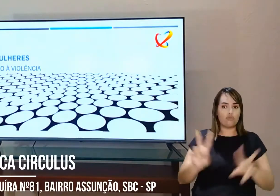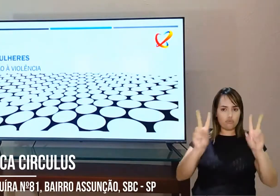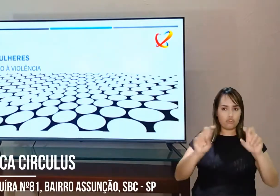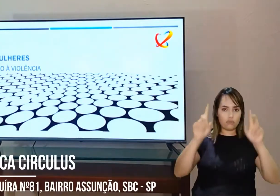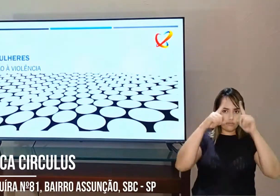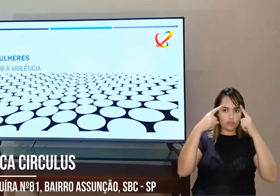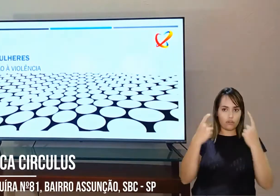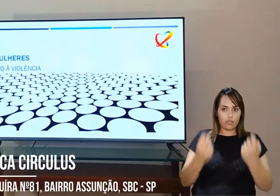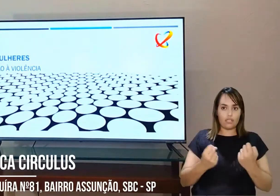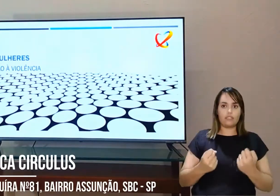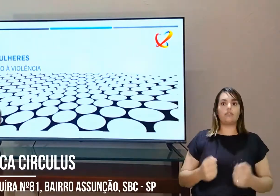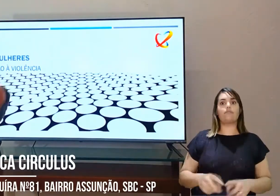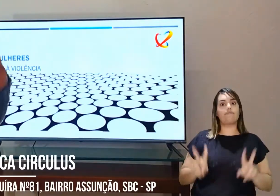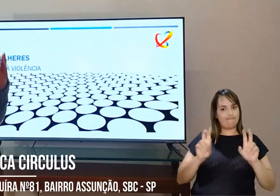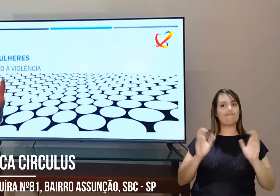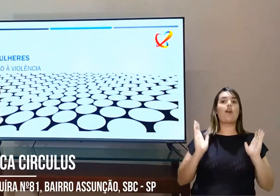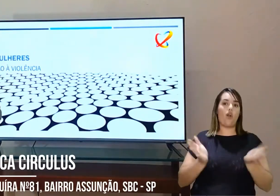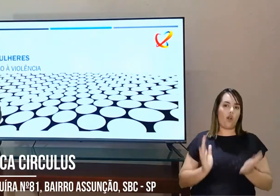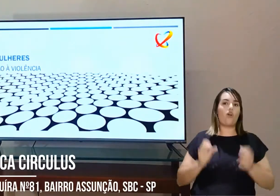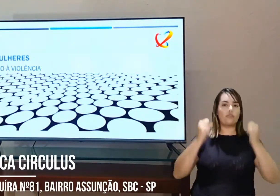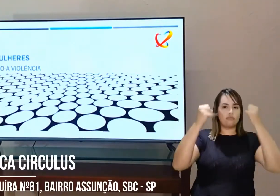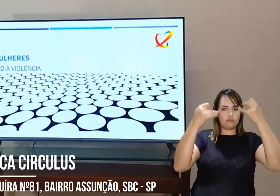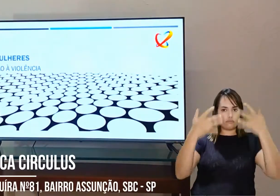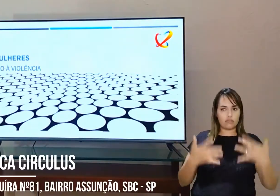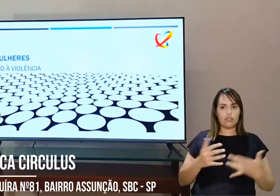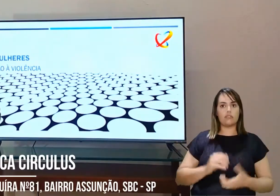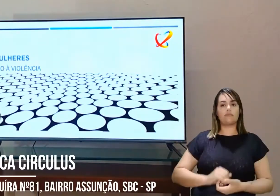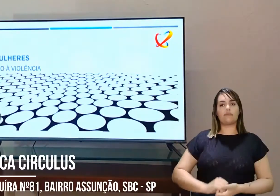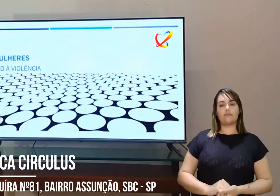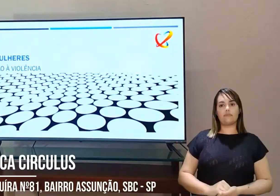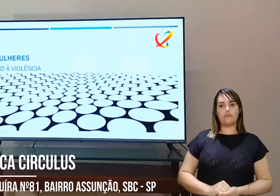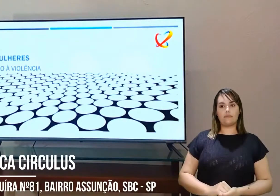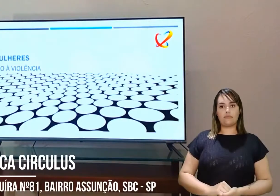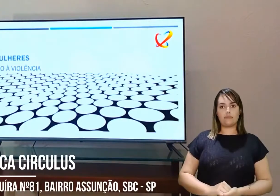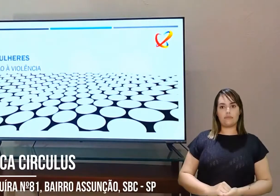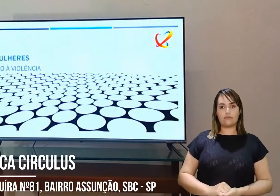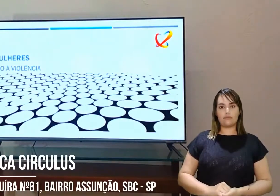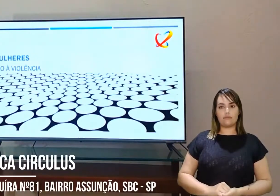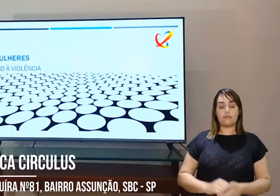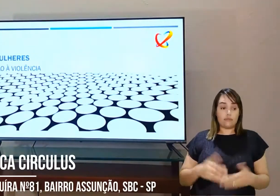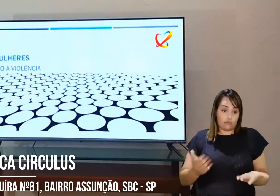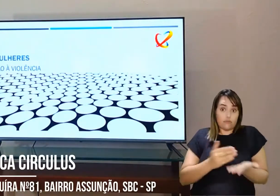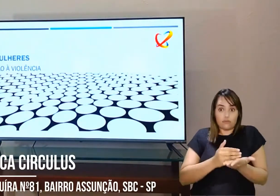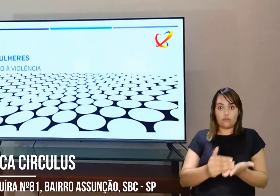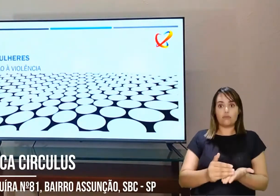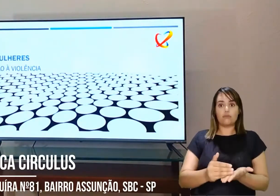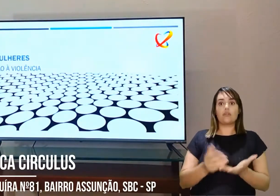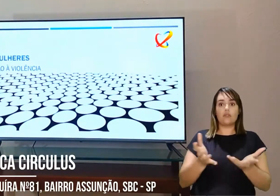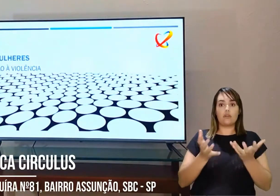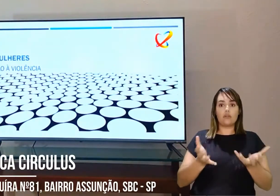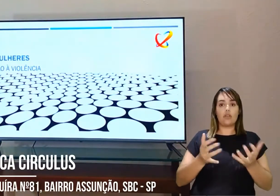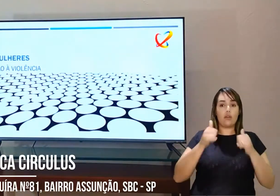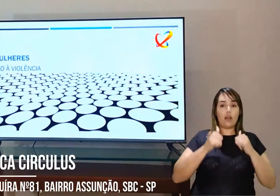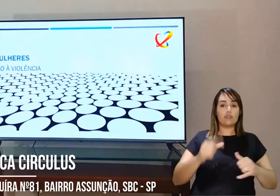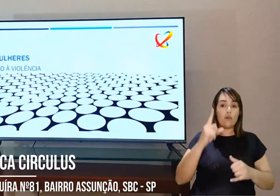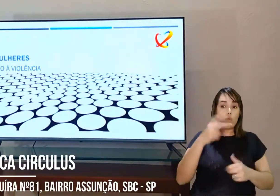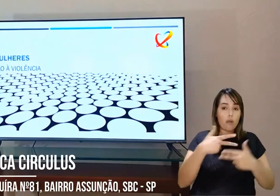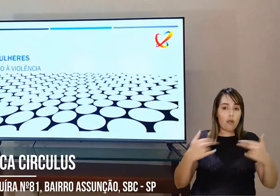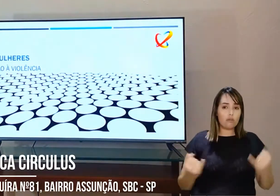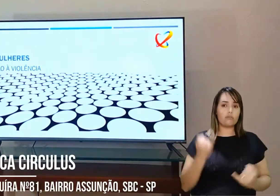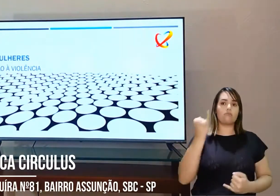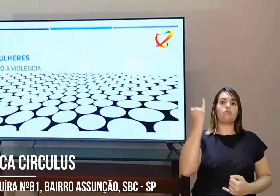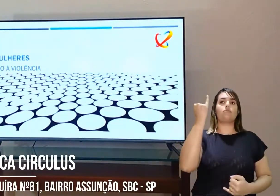junto a mulheres em situação de violência. Este é o assunto de hoje que nós vamos tratar aqui. Então, para começar, eu gostaria de deixar um